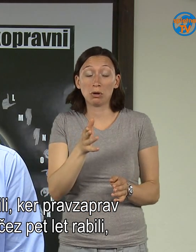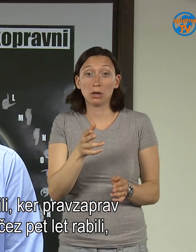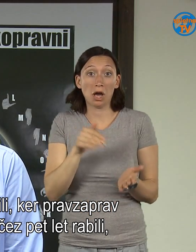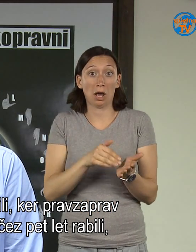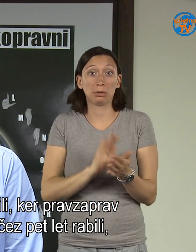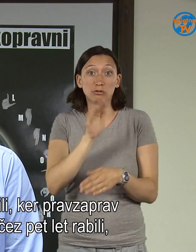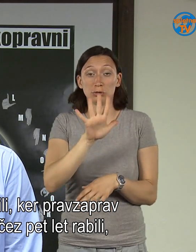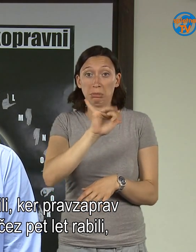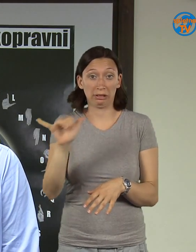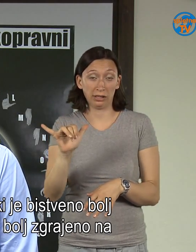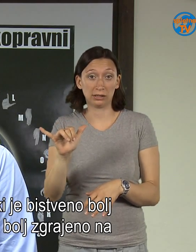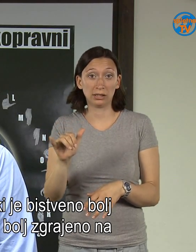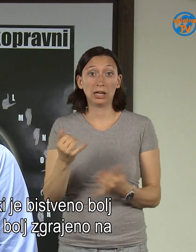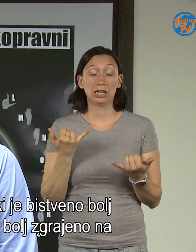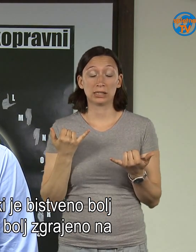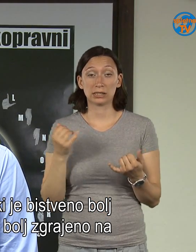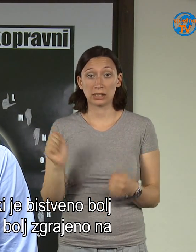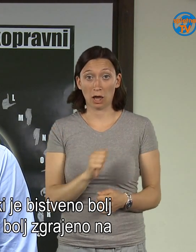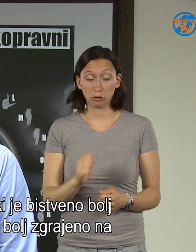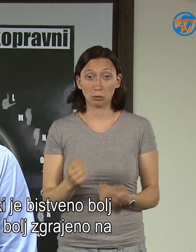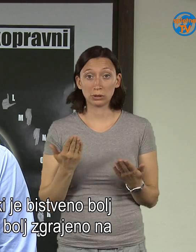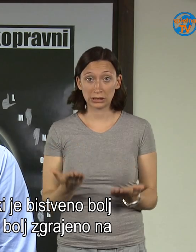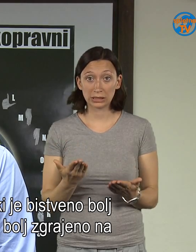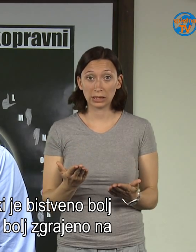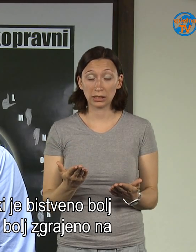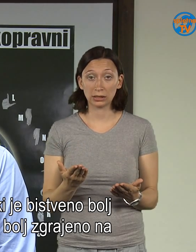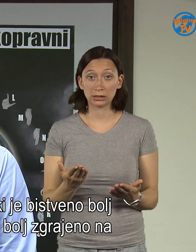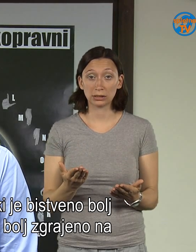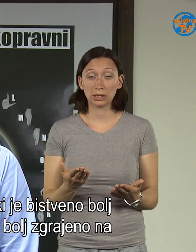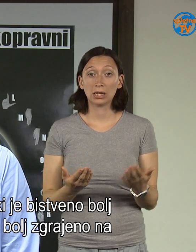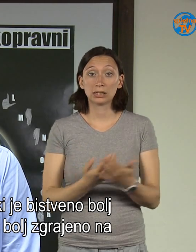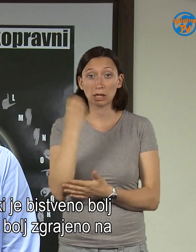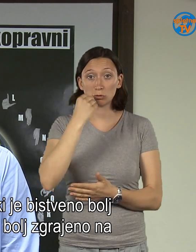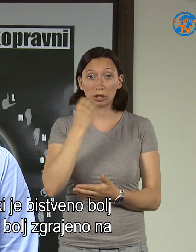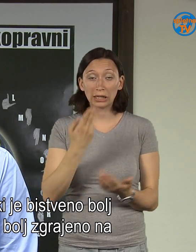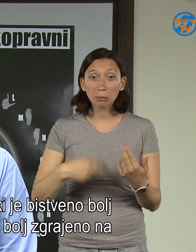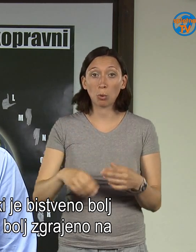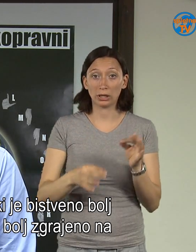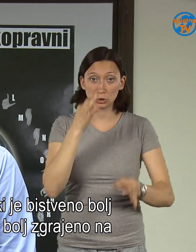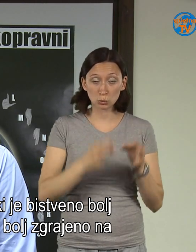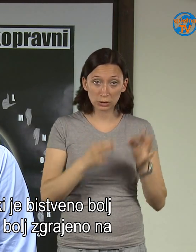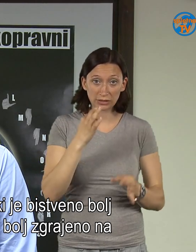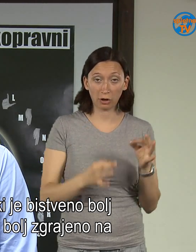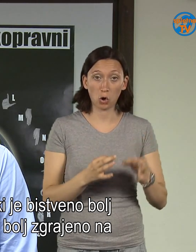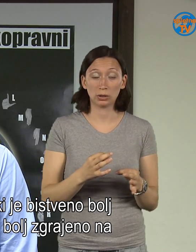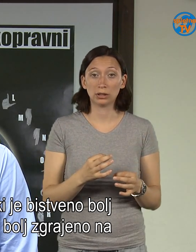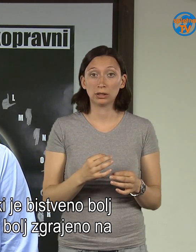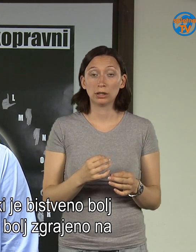5 let rabili. Zato gre pravzaprav za učenje, ki je bistveno bolj izkustveno,